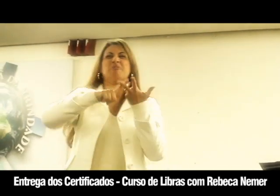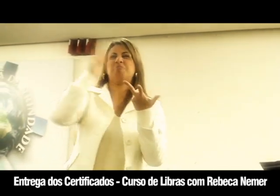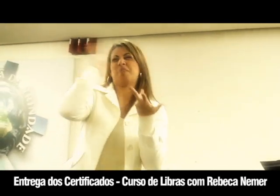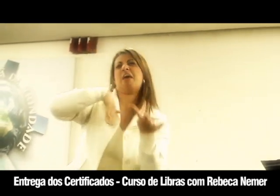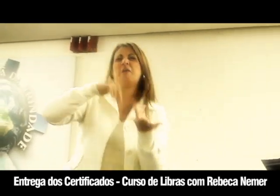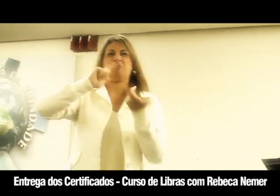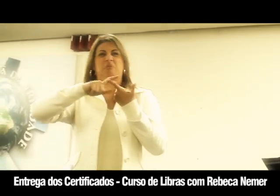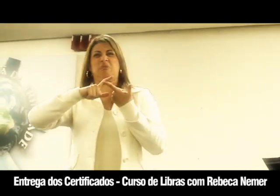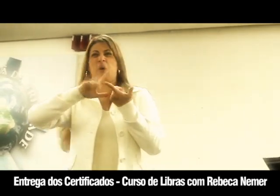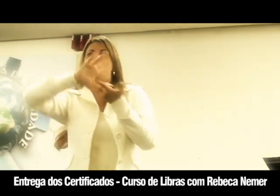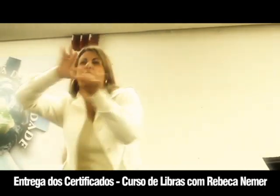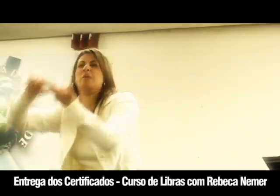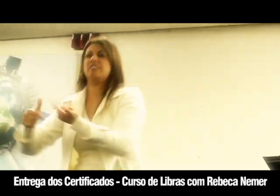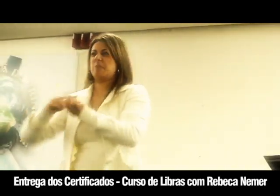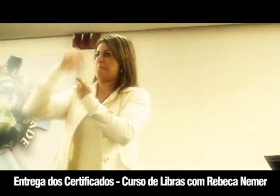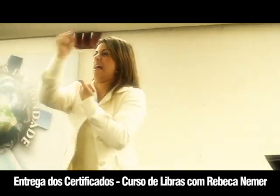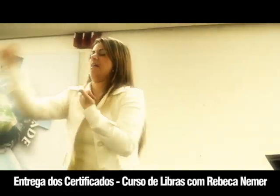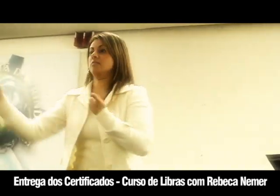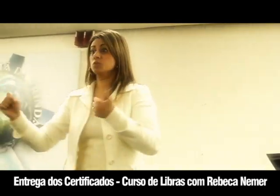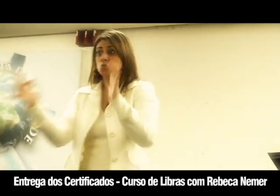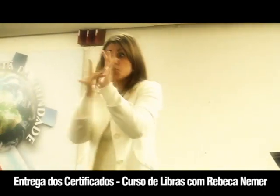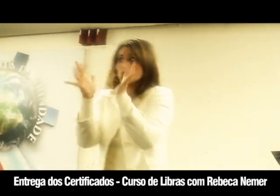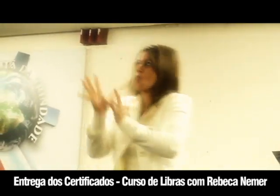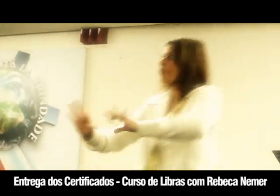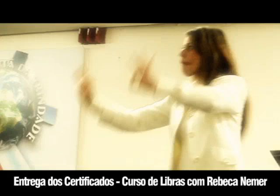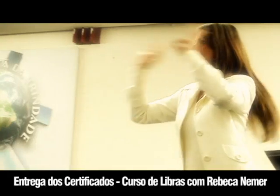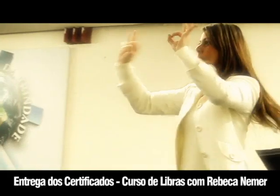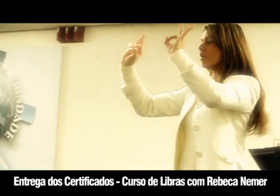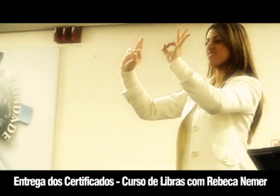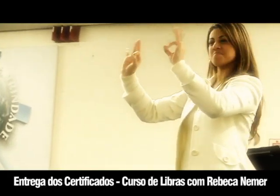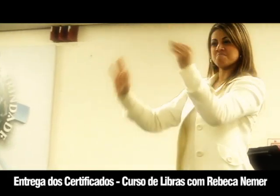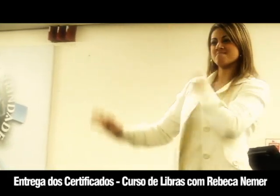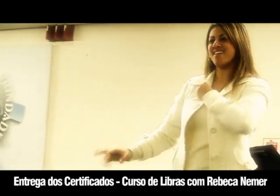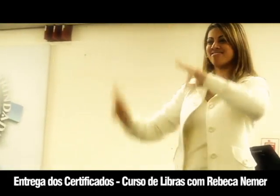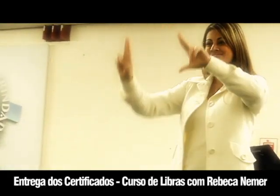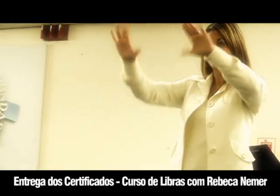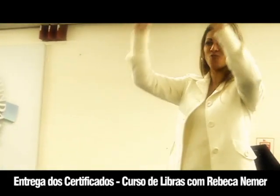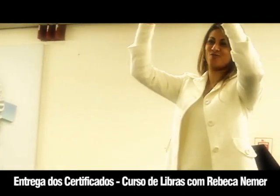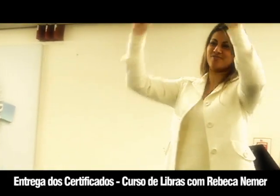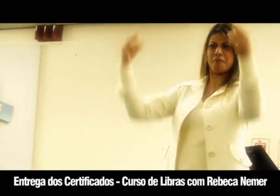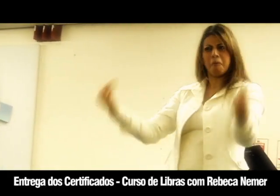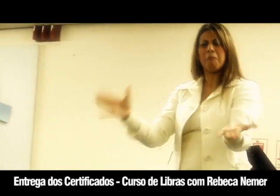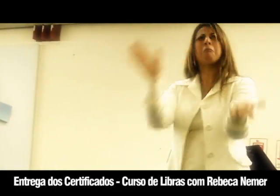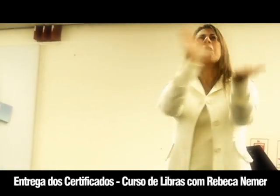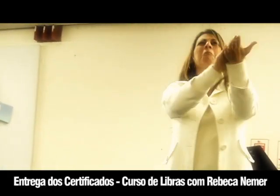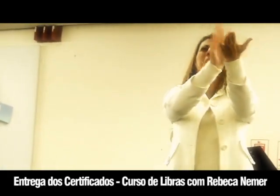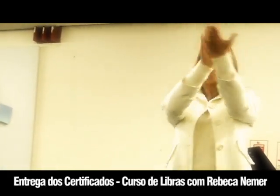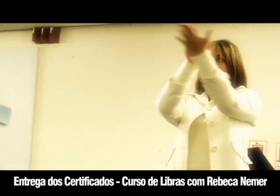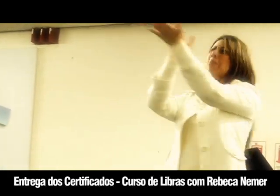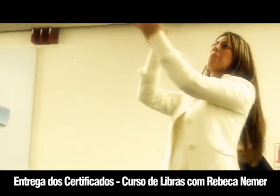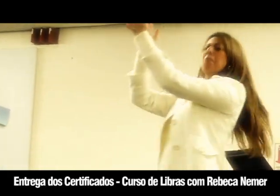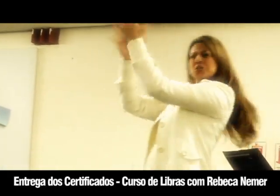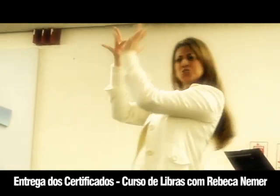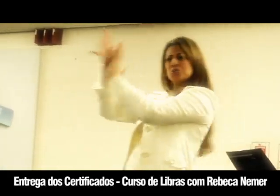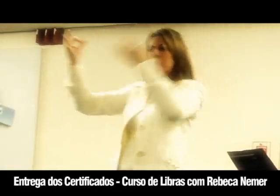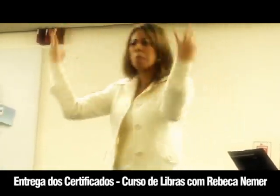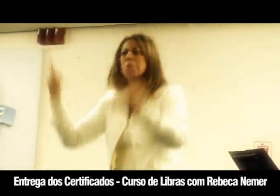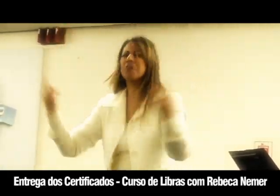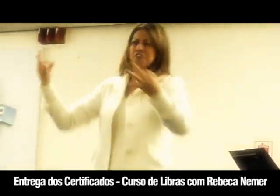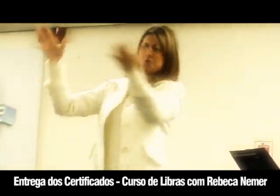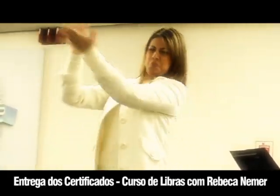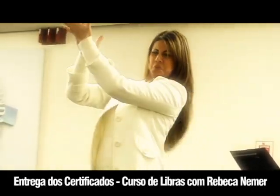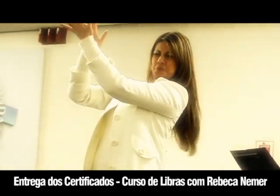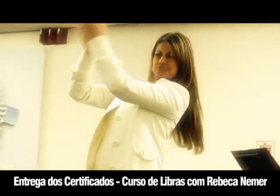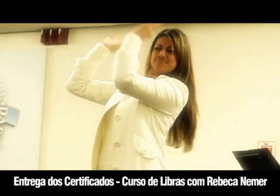Cristo saiu ileso, nunca pecou, é a vítima perfeita sobre o altar para